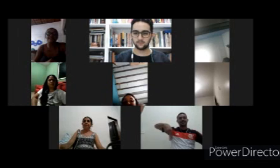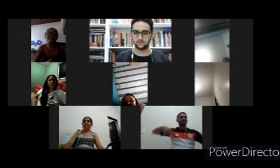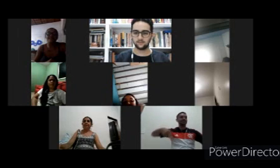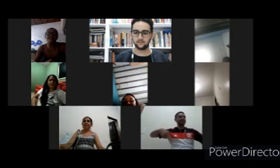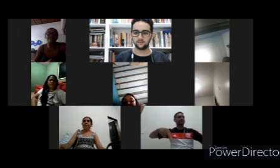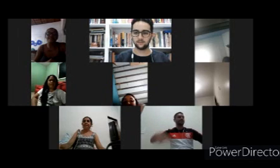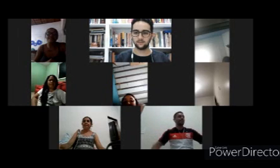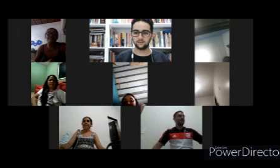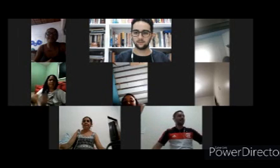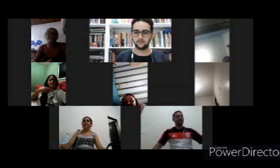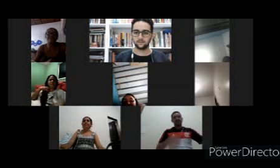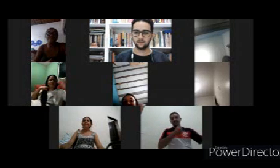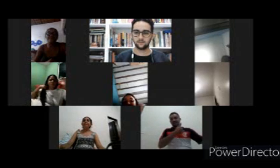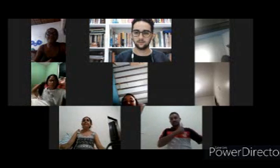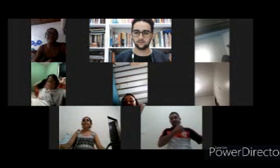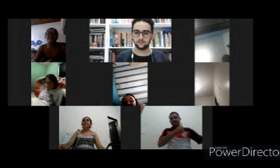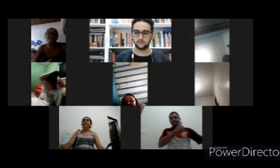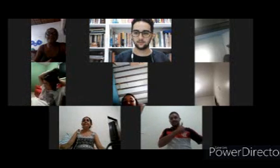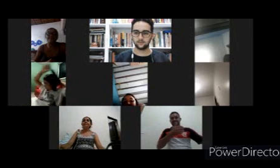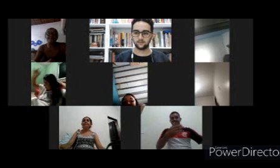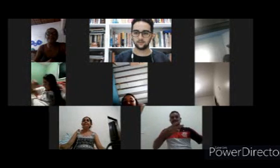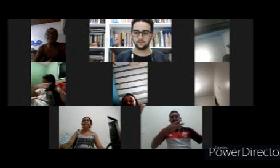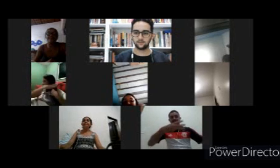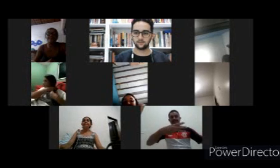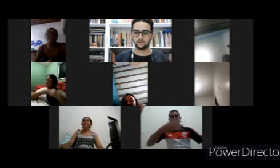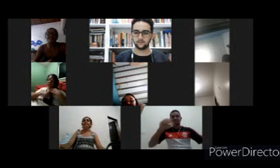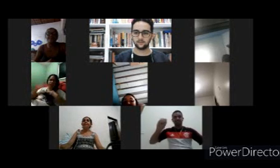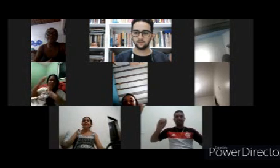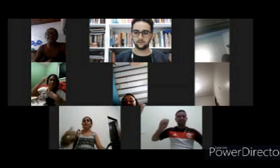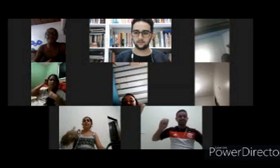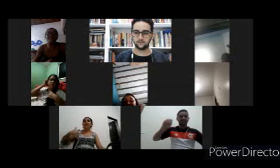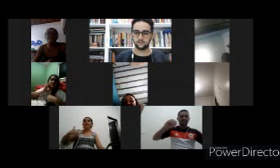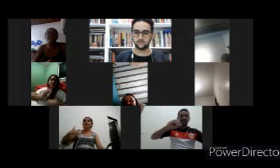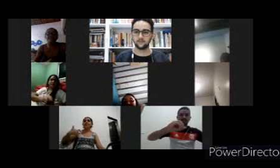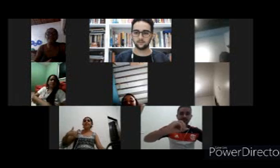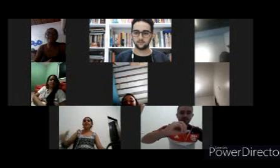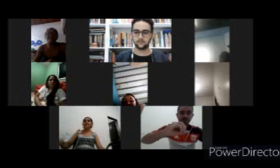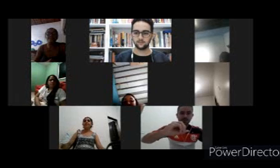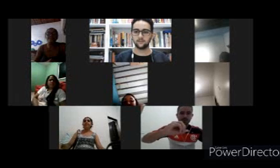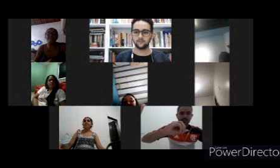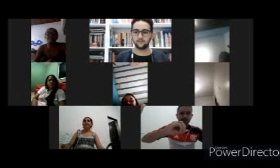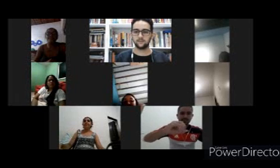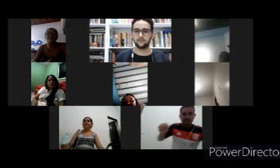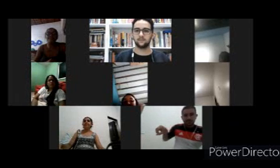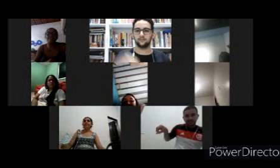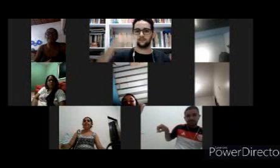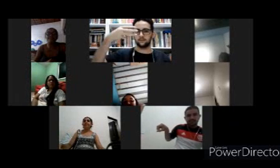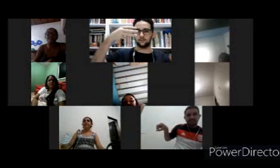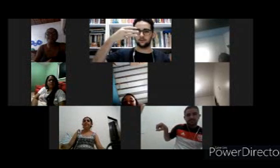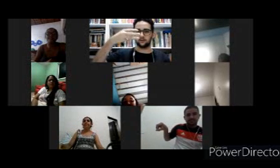Alisson. Minha idade é 30. Professor, só com 0. É assim ou eu tenho que fazer isso?